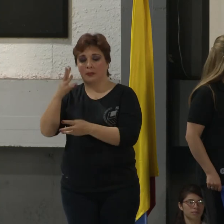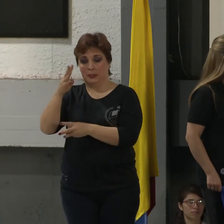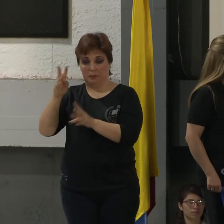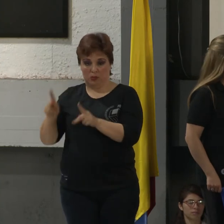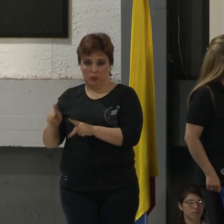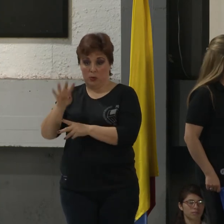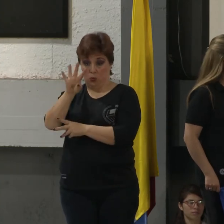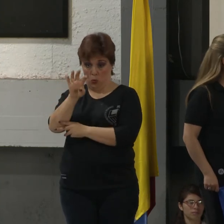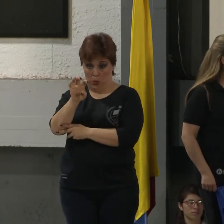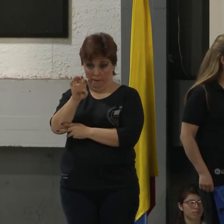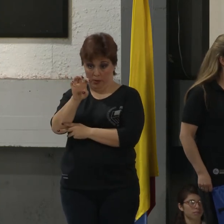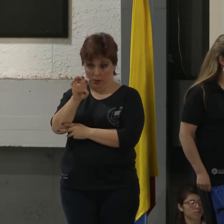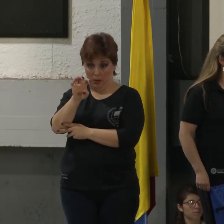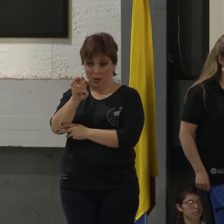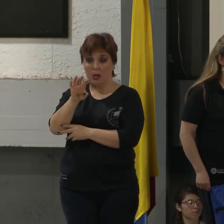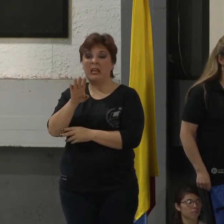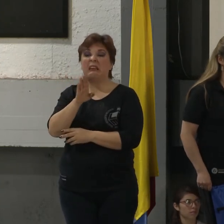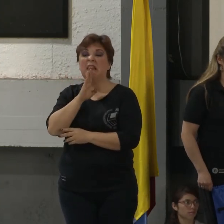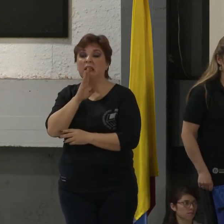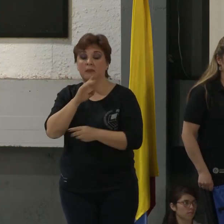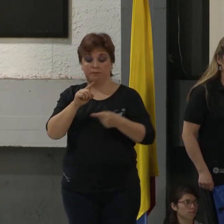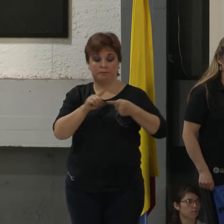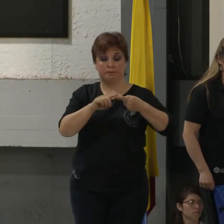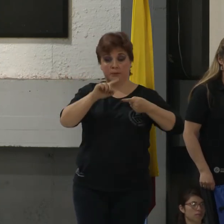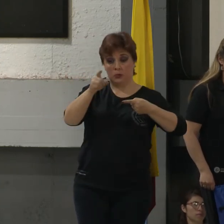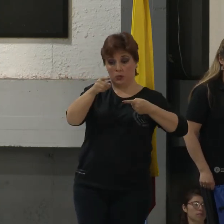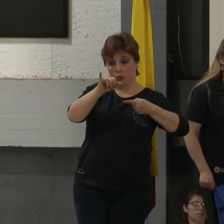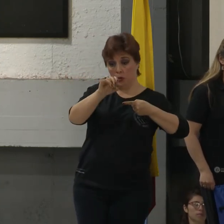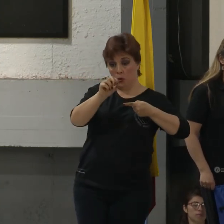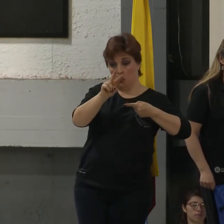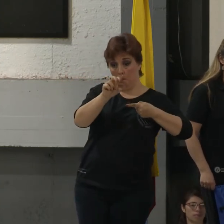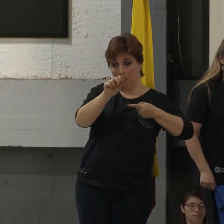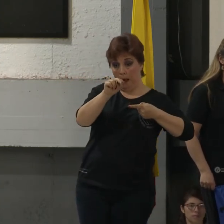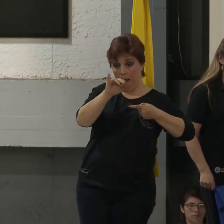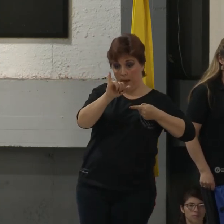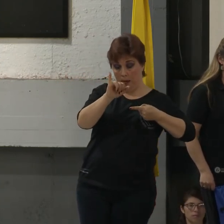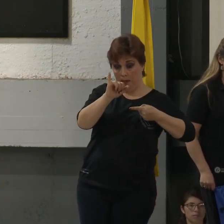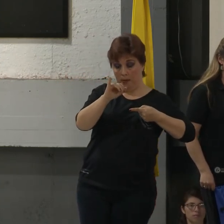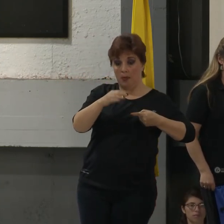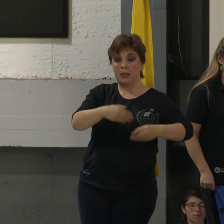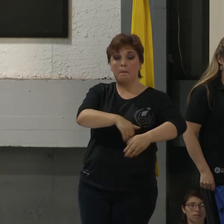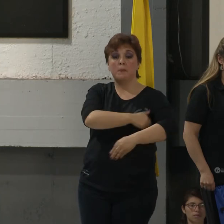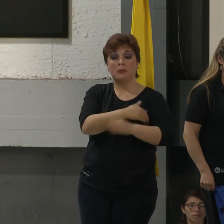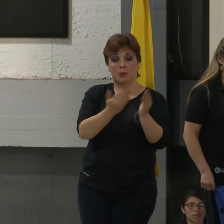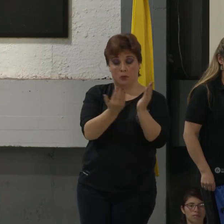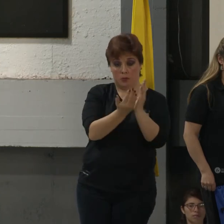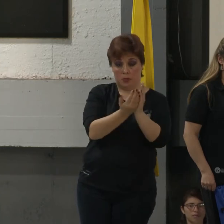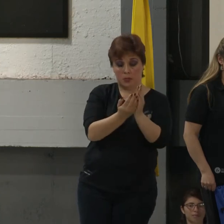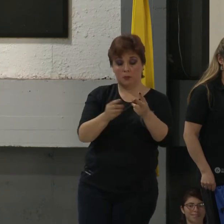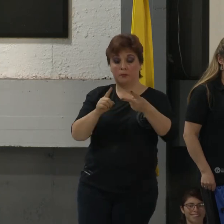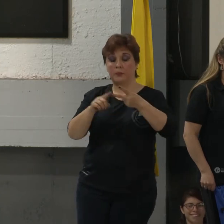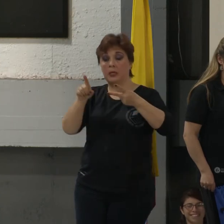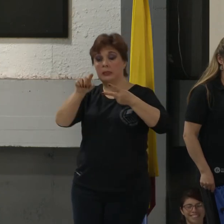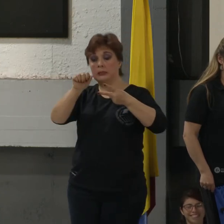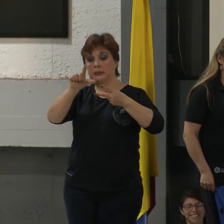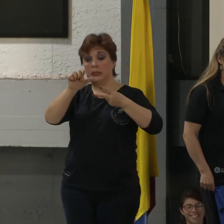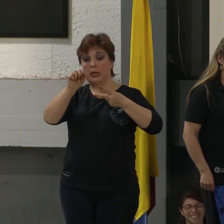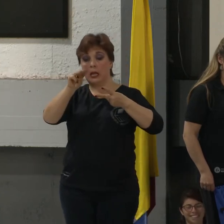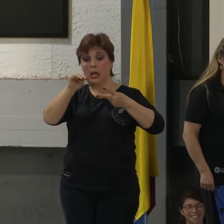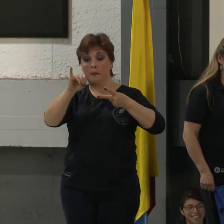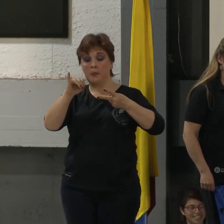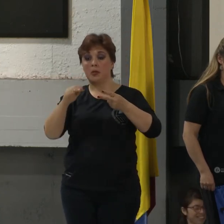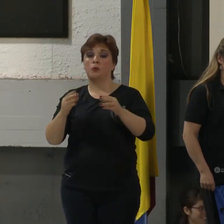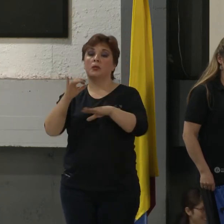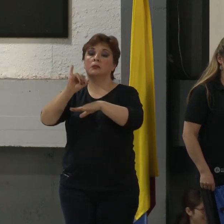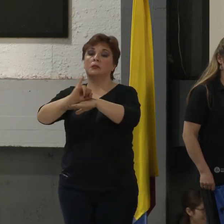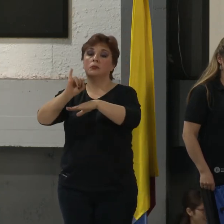profesional especializado del viceministerio de educación superior sadam gómez director ejecutivo de fundamental colombia santiago